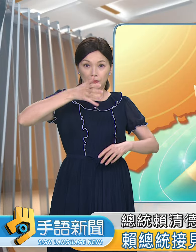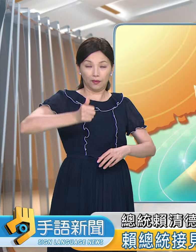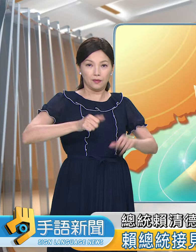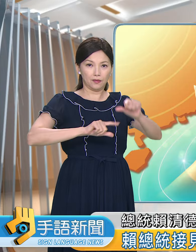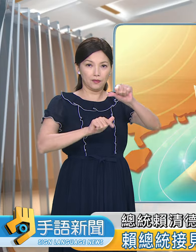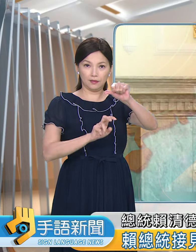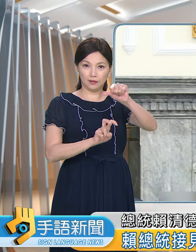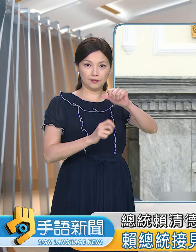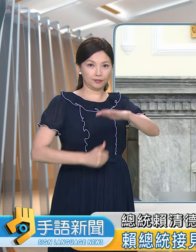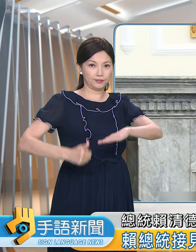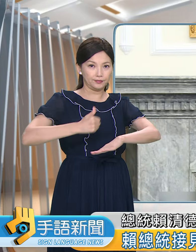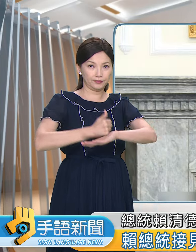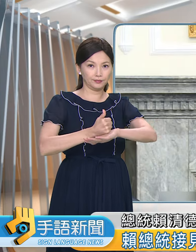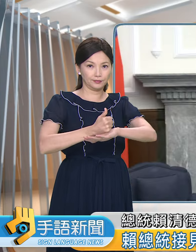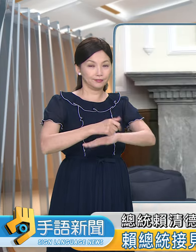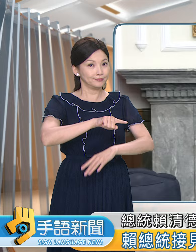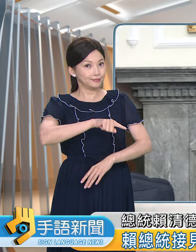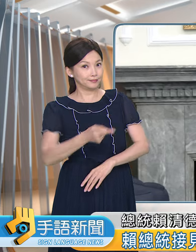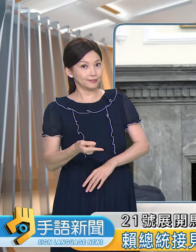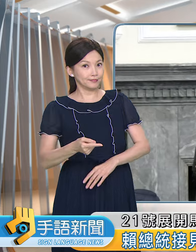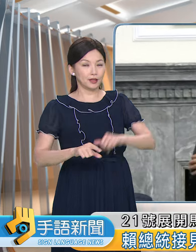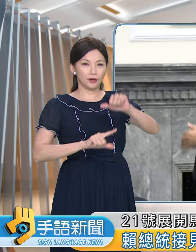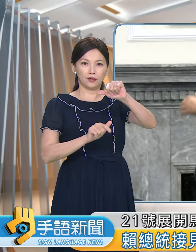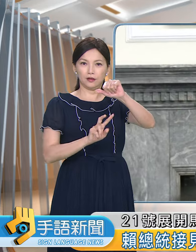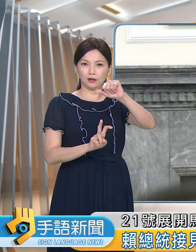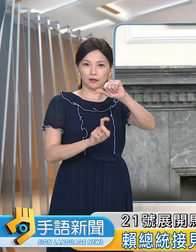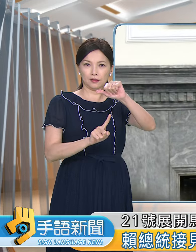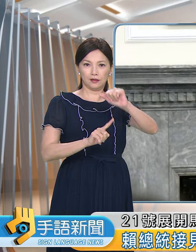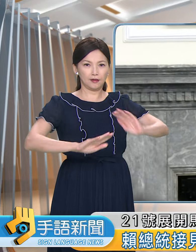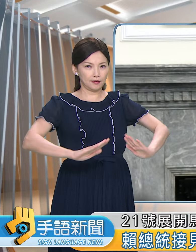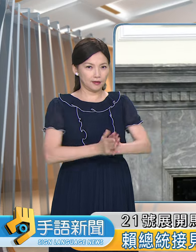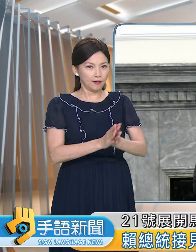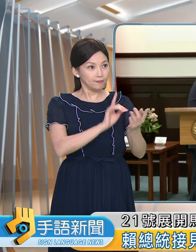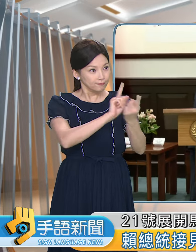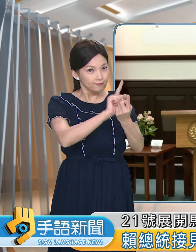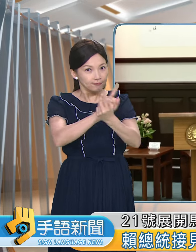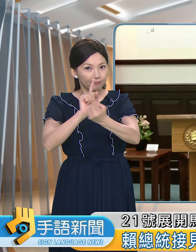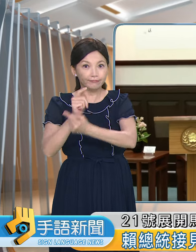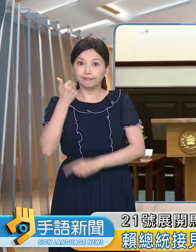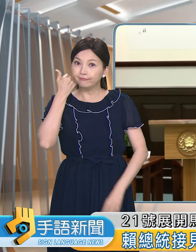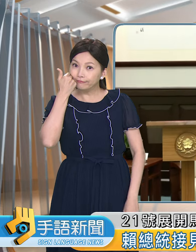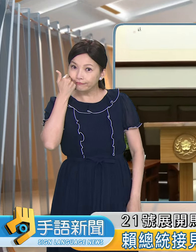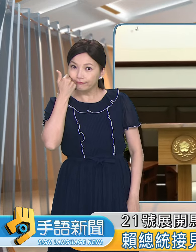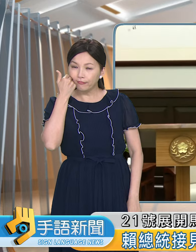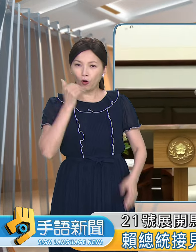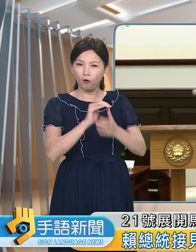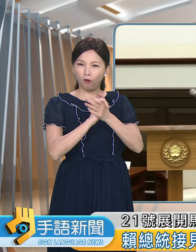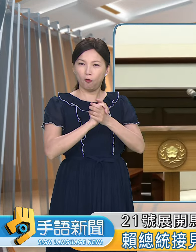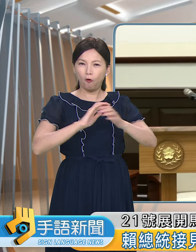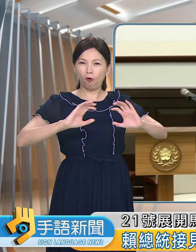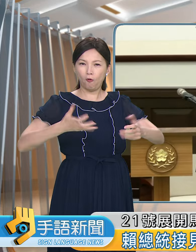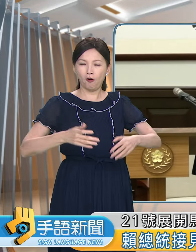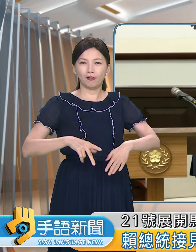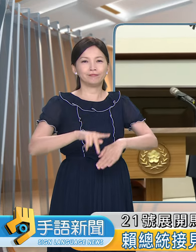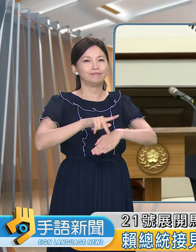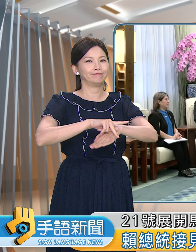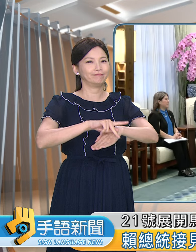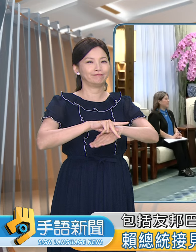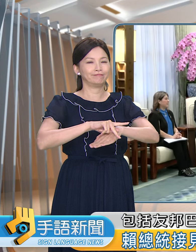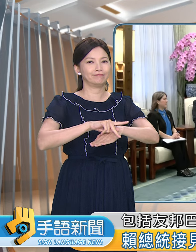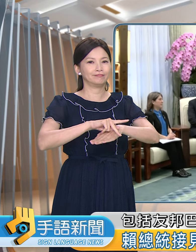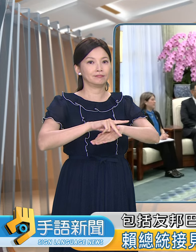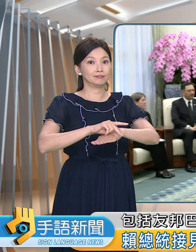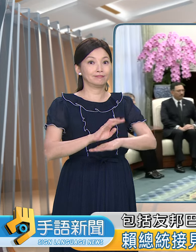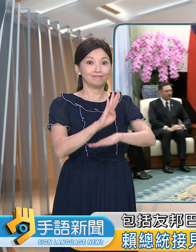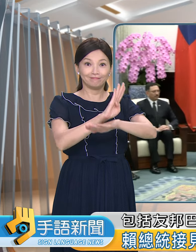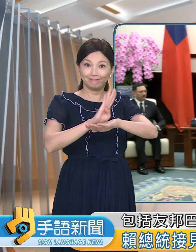总统赖清德在就任之后，21号展开马拉松式的接见行程，包括友